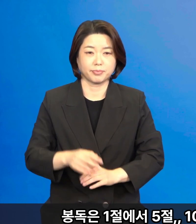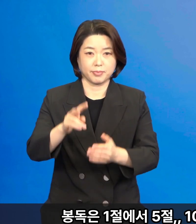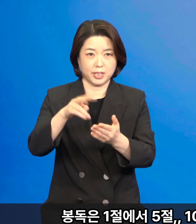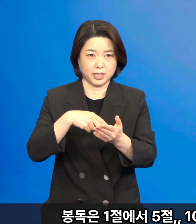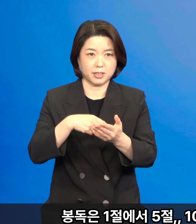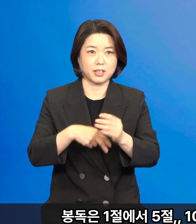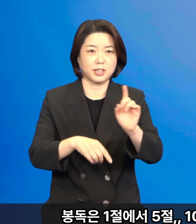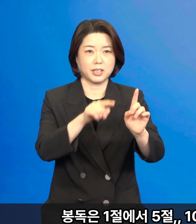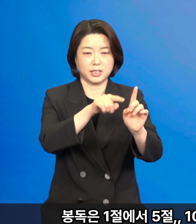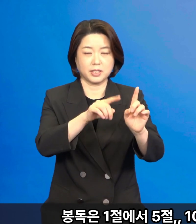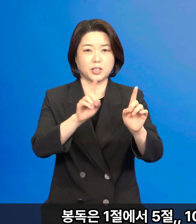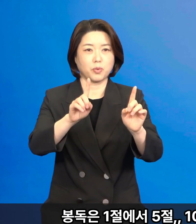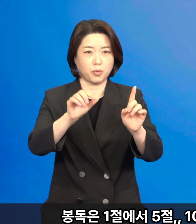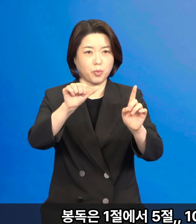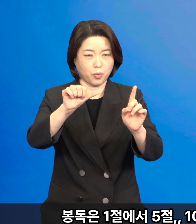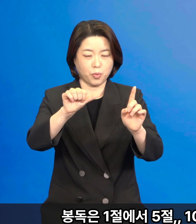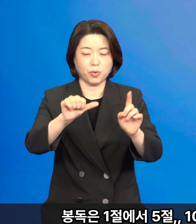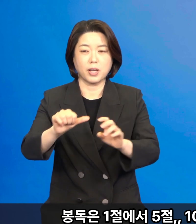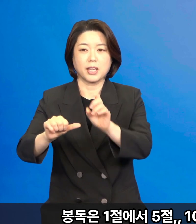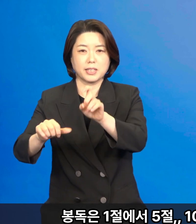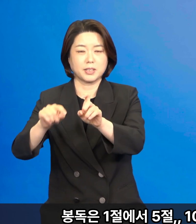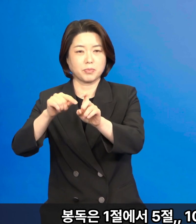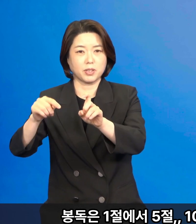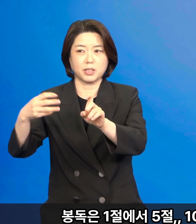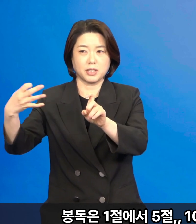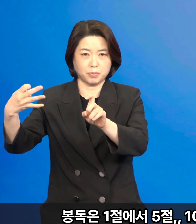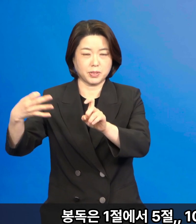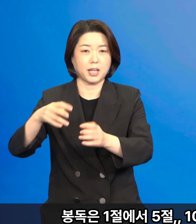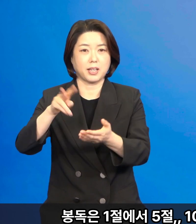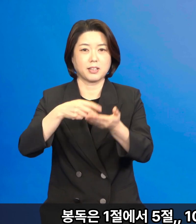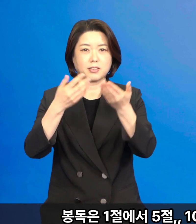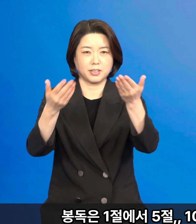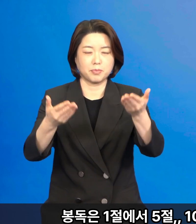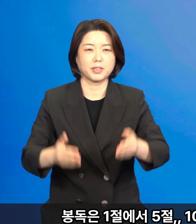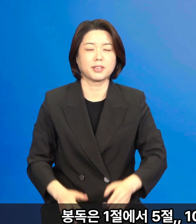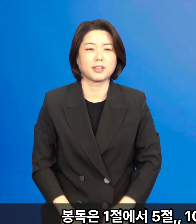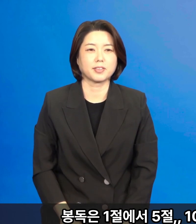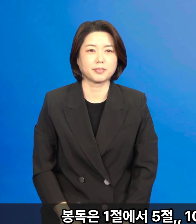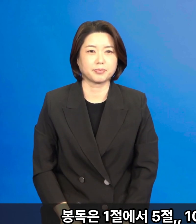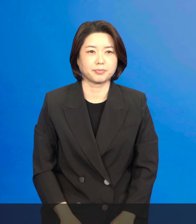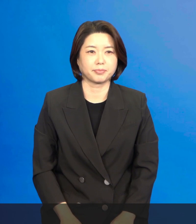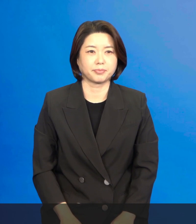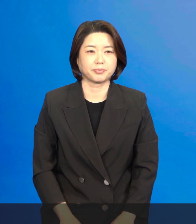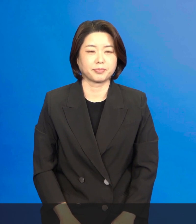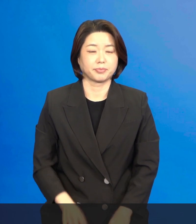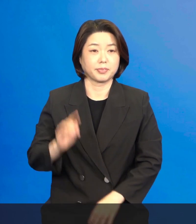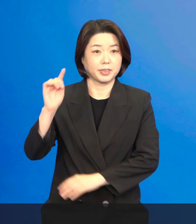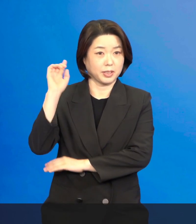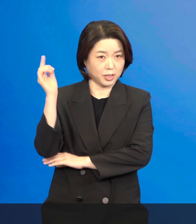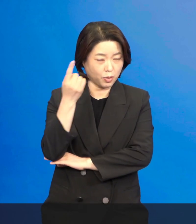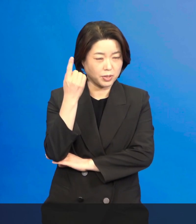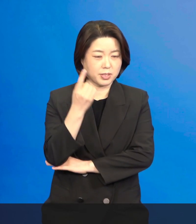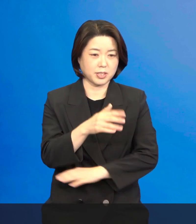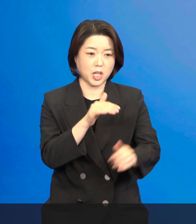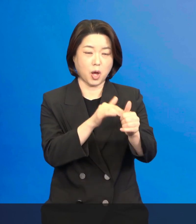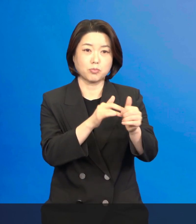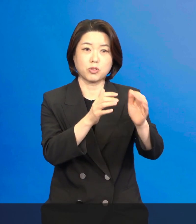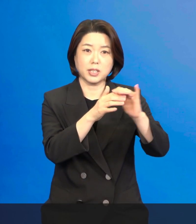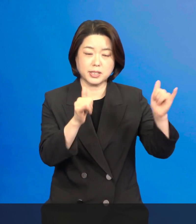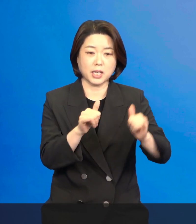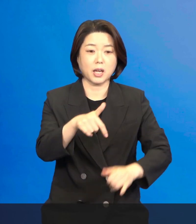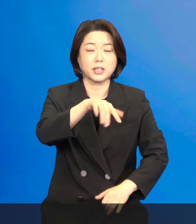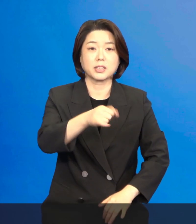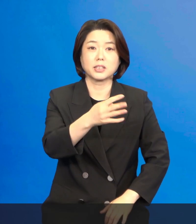봉독은 1절에서 5절, 10절에서 14절만 하도록 하겠습니다. 다윗은 블레셋 사람이